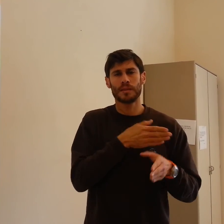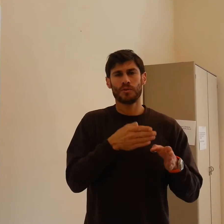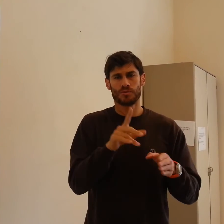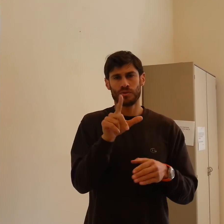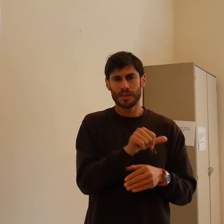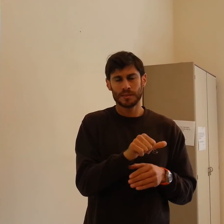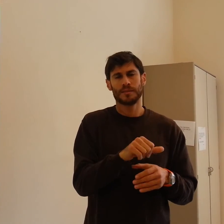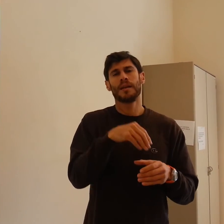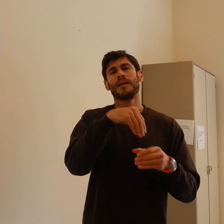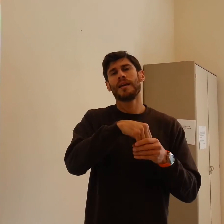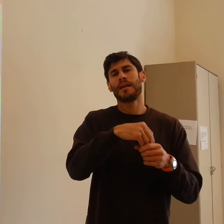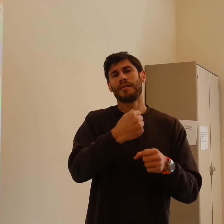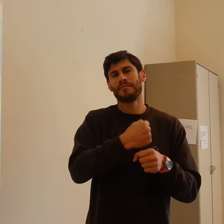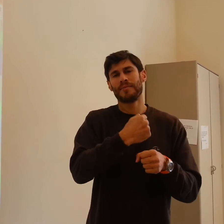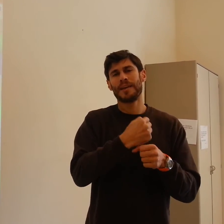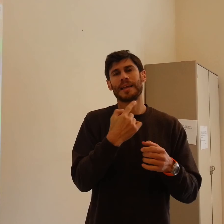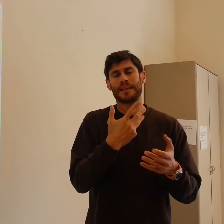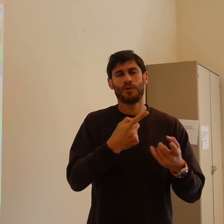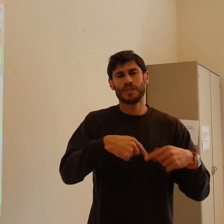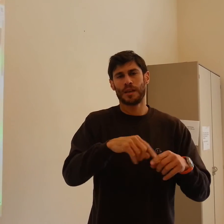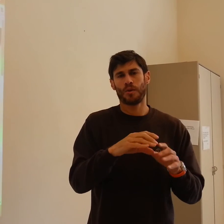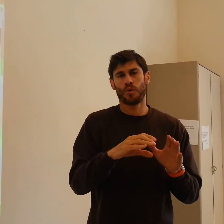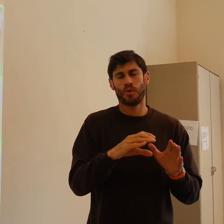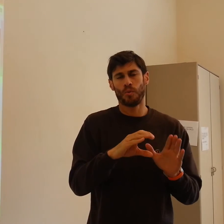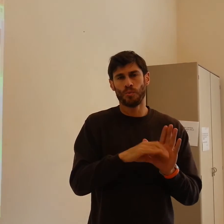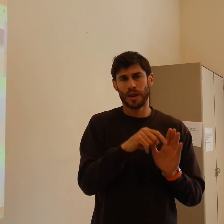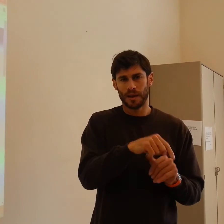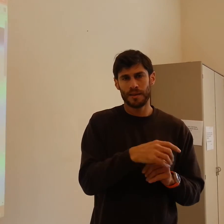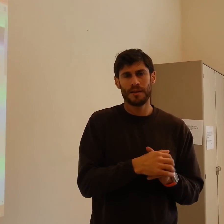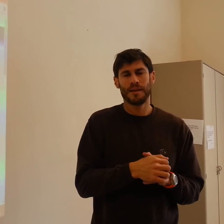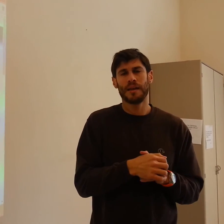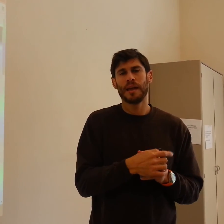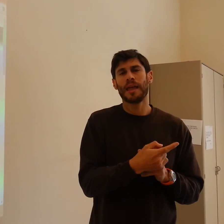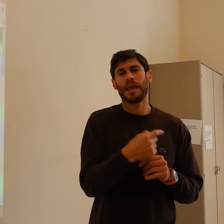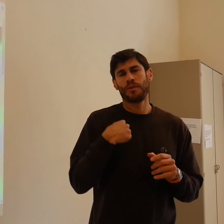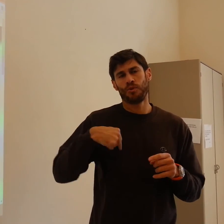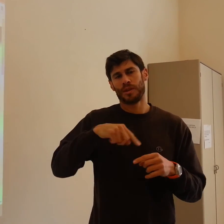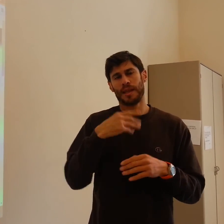E questo sicuramente è merito anche di un nostro corsista, di uno studente di un corso di lingua dei